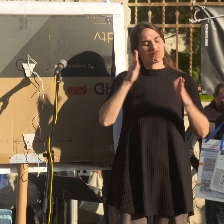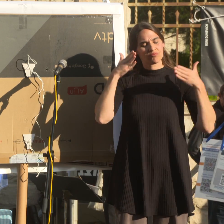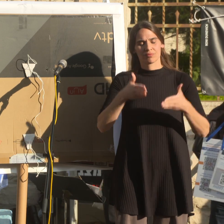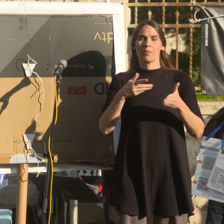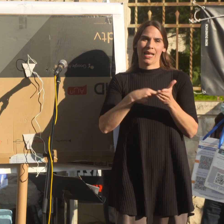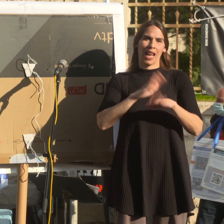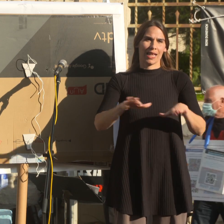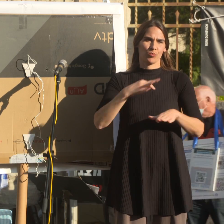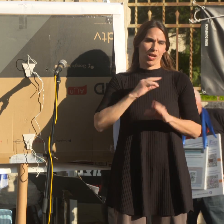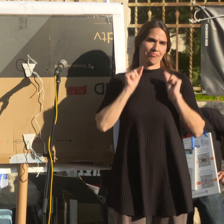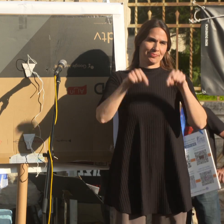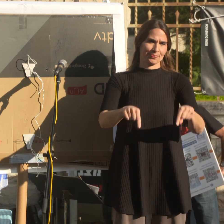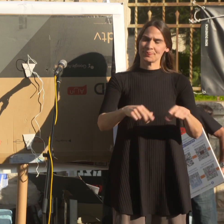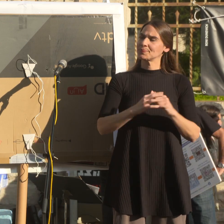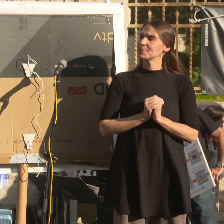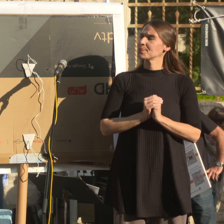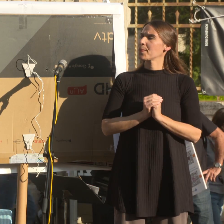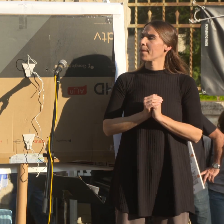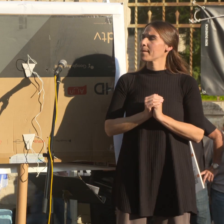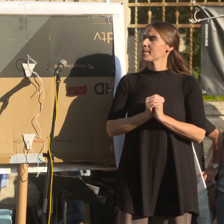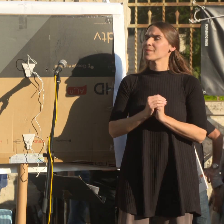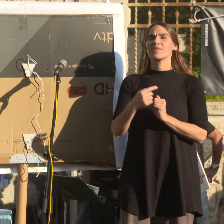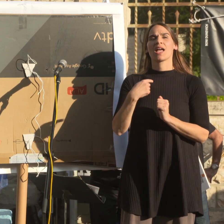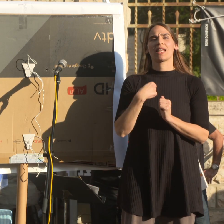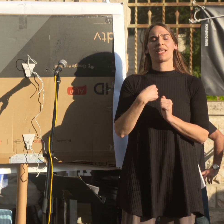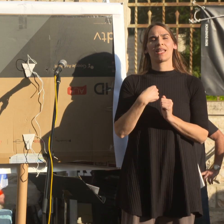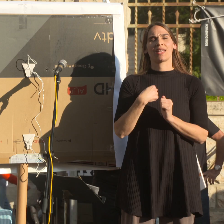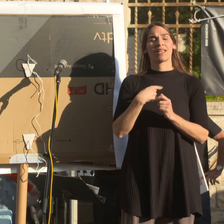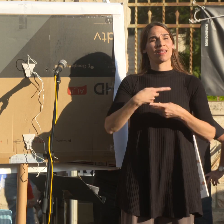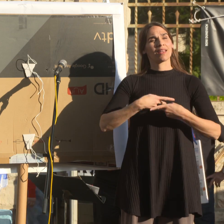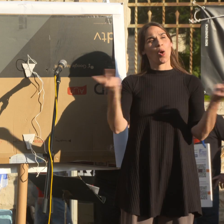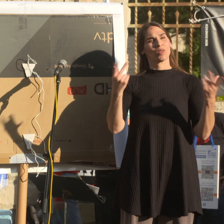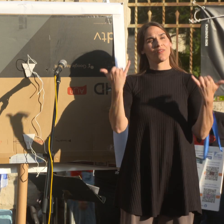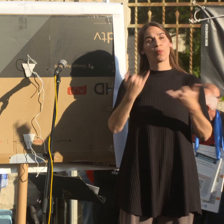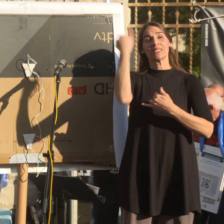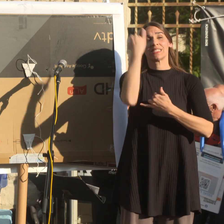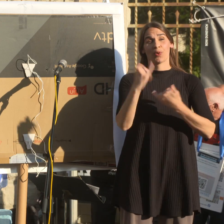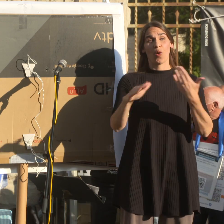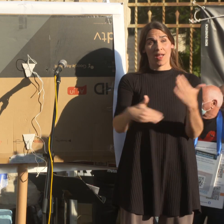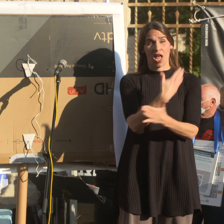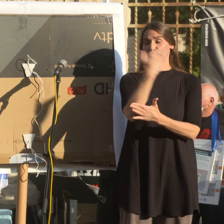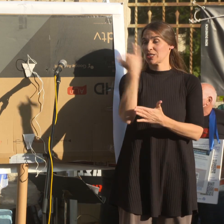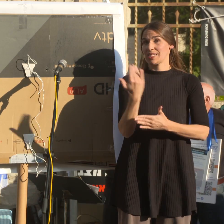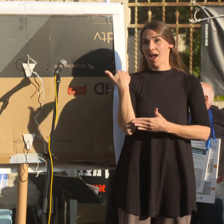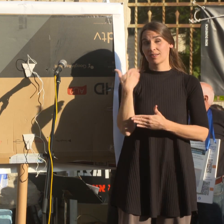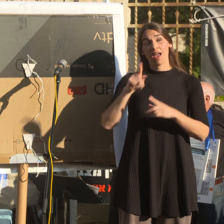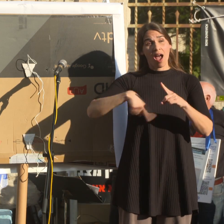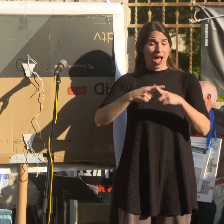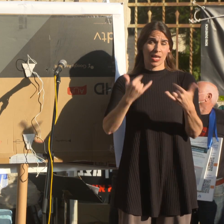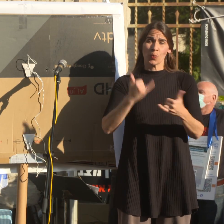בגלל הילדים שלנו. אני חושף היום איזשהו ציור חדש שציירתי. עד היום